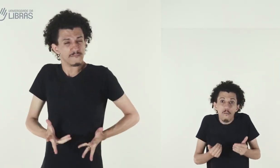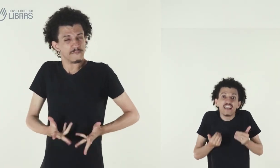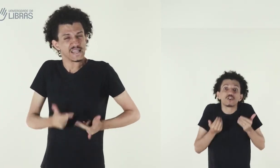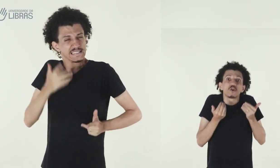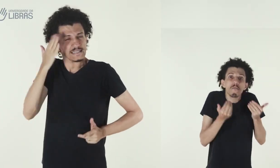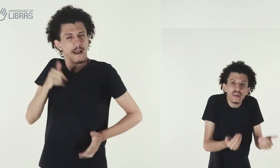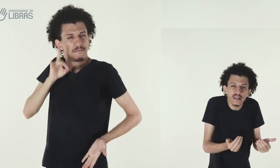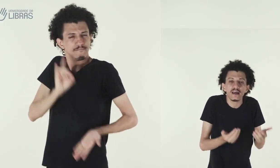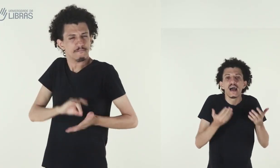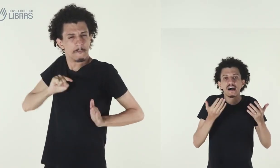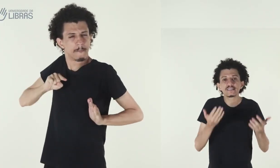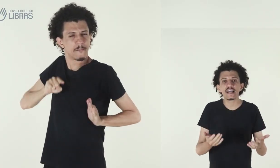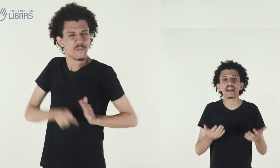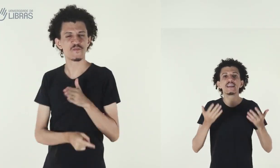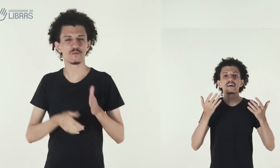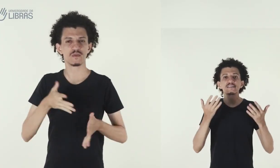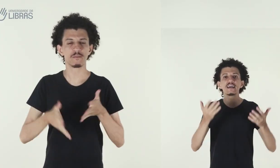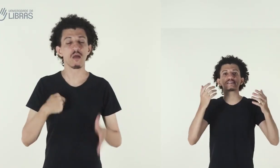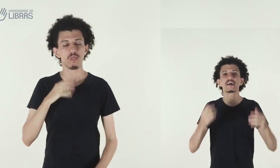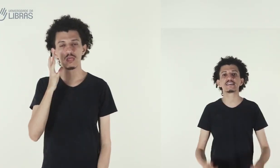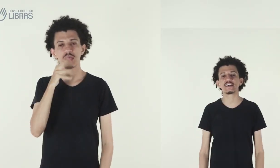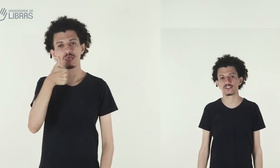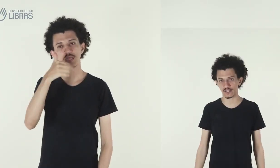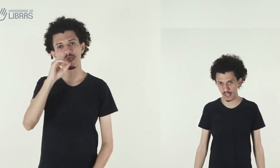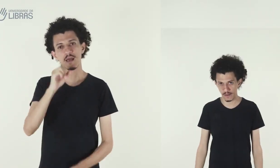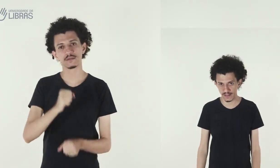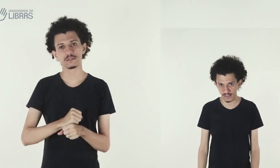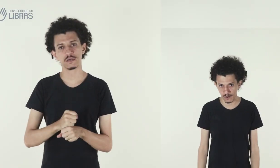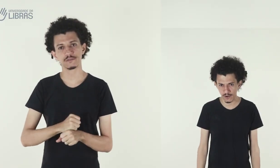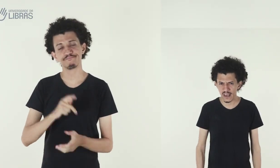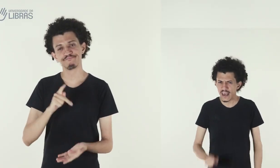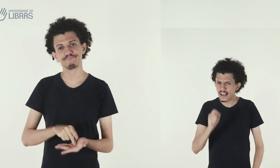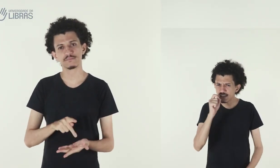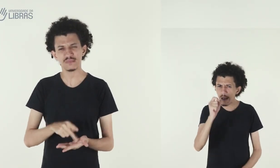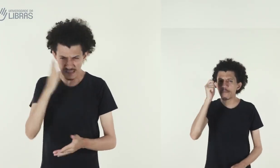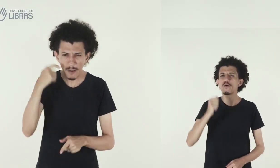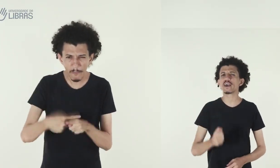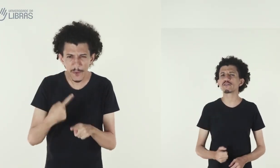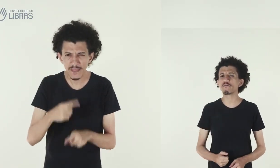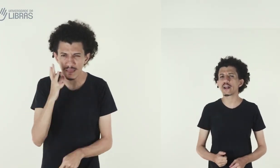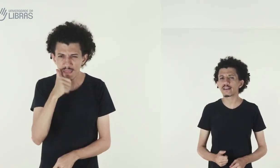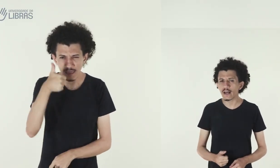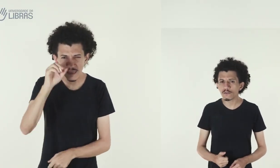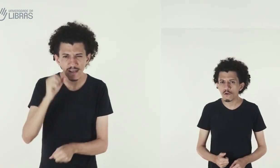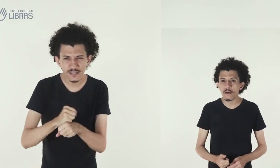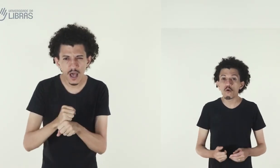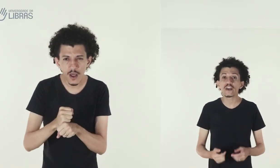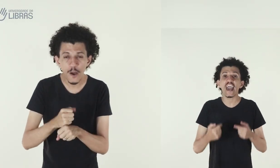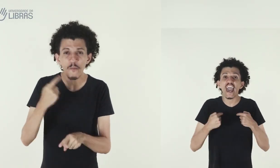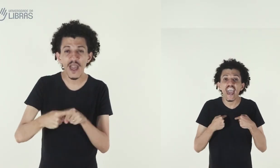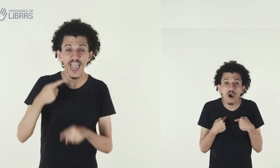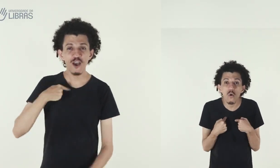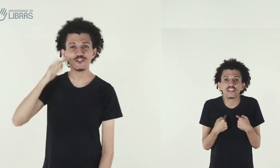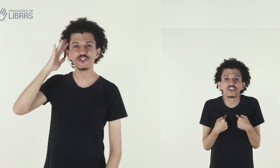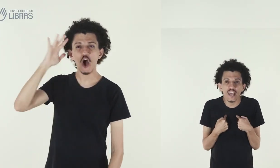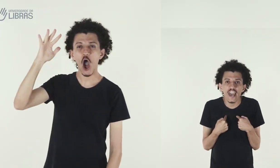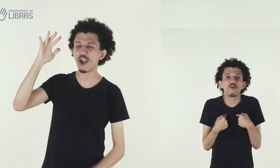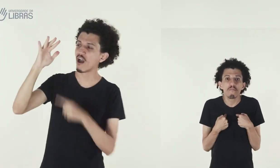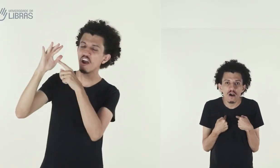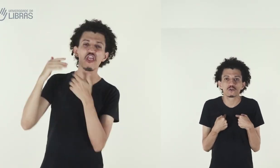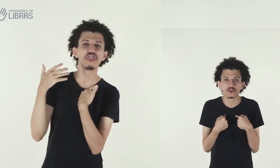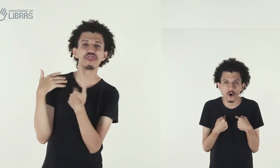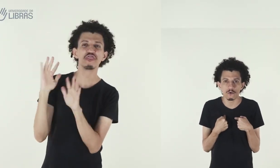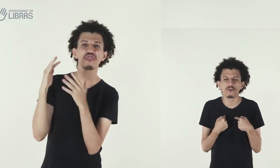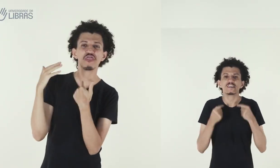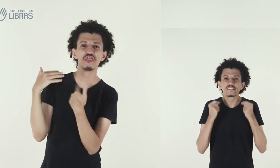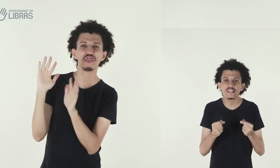que realmente domina as técnicas e estratégias de interpretação. E sabe por que eu demorei tanto? Porque eu adiei